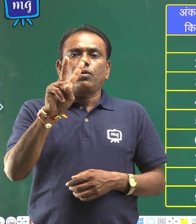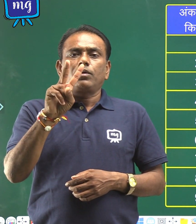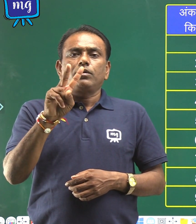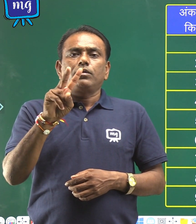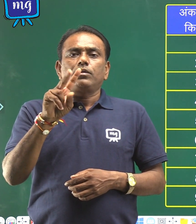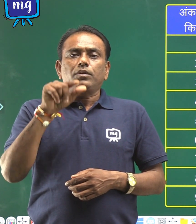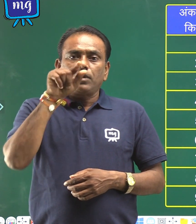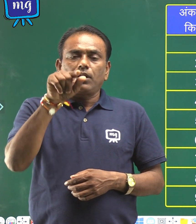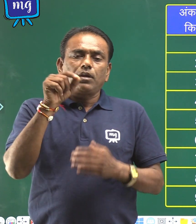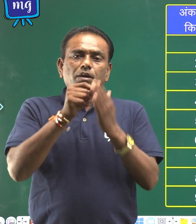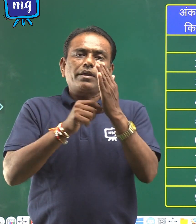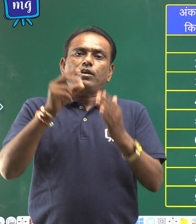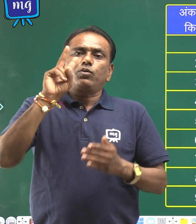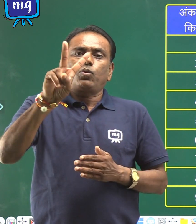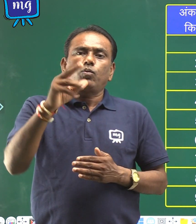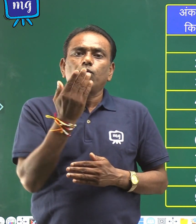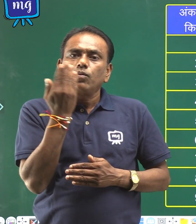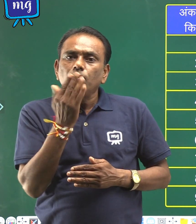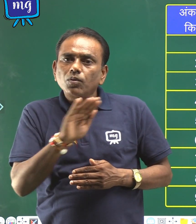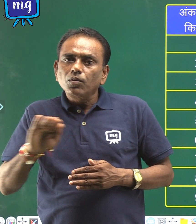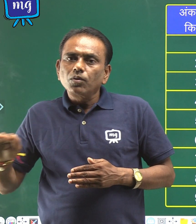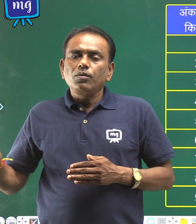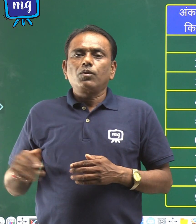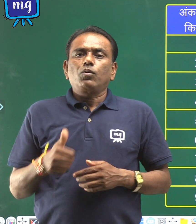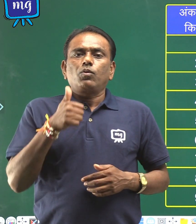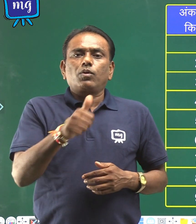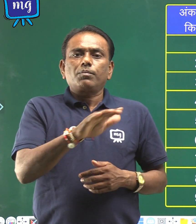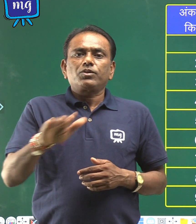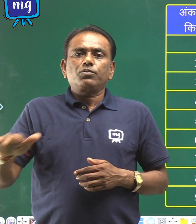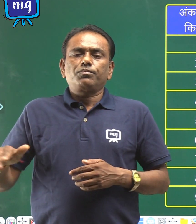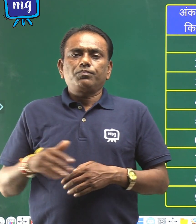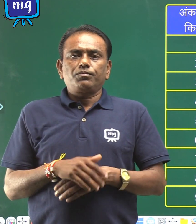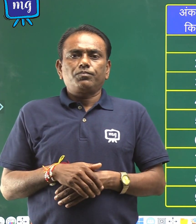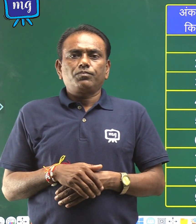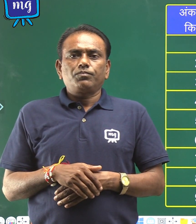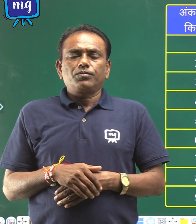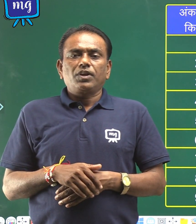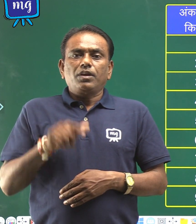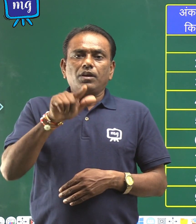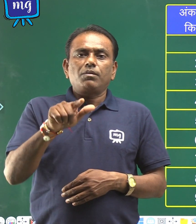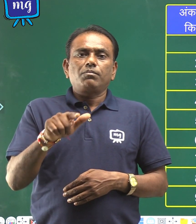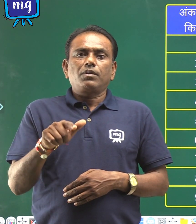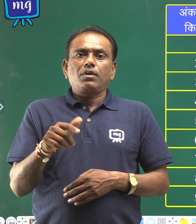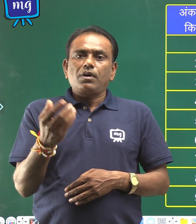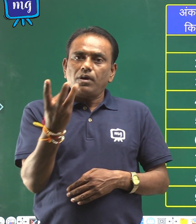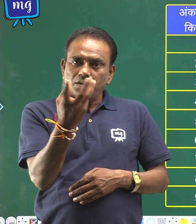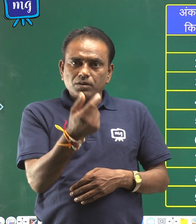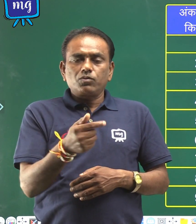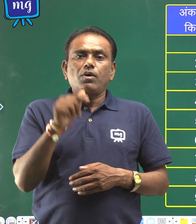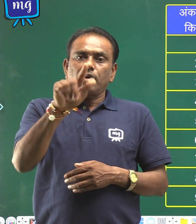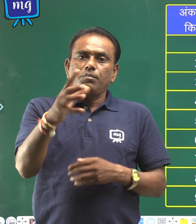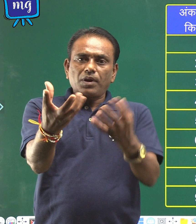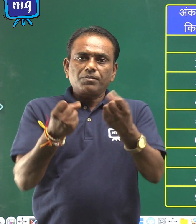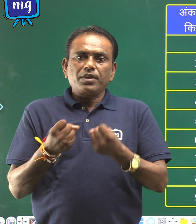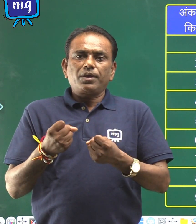यहाँ लिखेंगे 2 विद्यार्थी। ठीक है बच्चों, हम इसमें जो भी अंक बच्चों के आए हैं